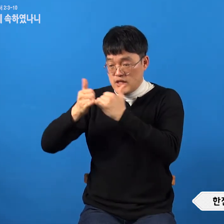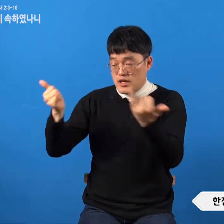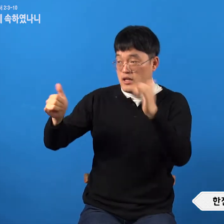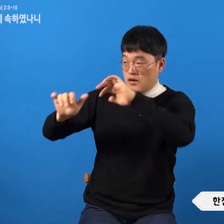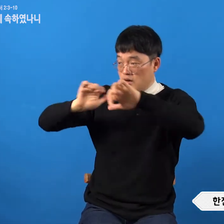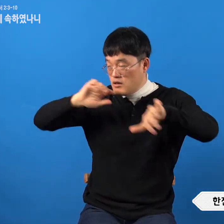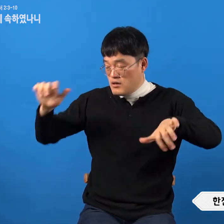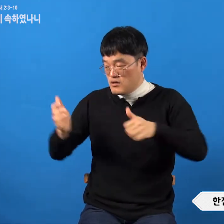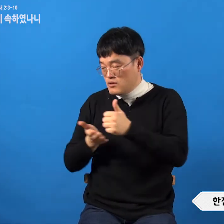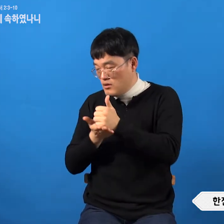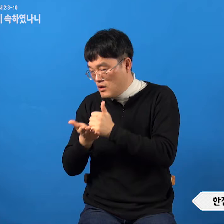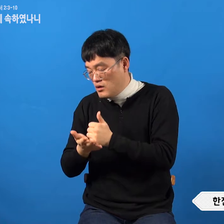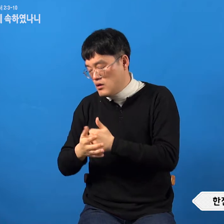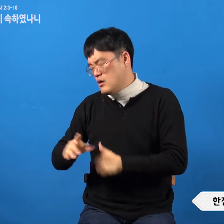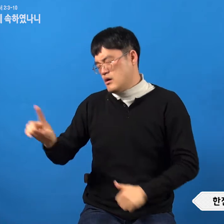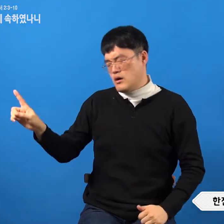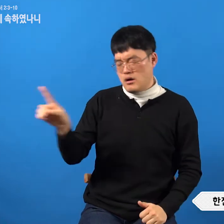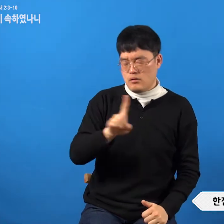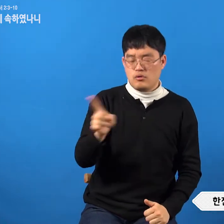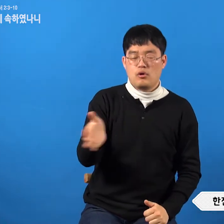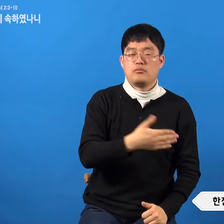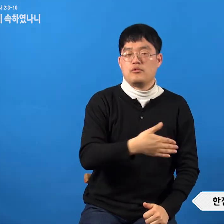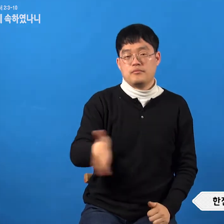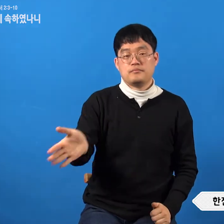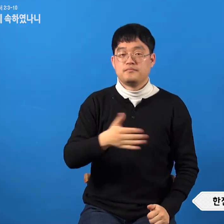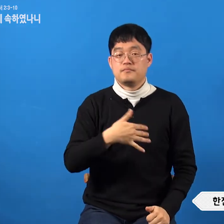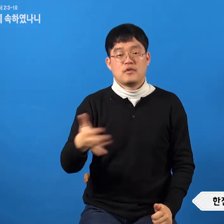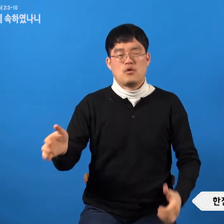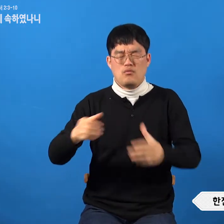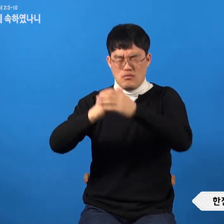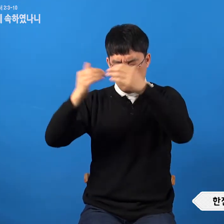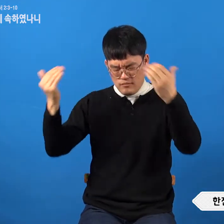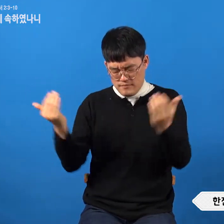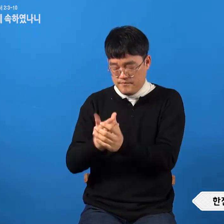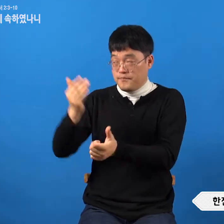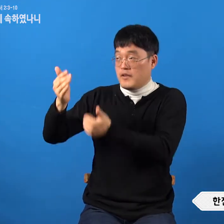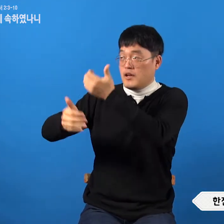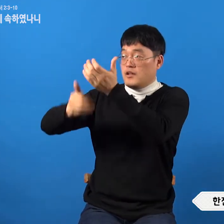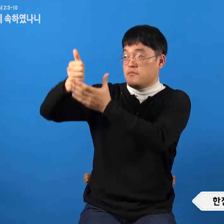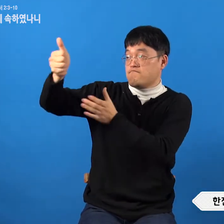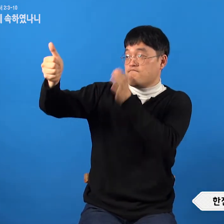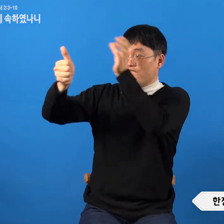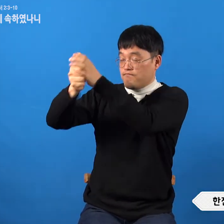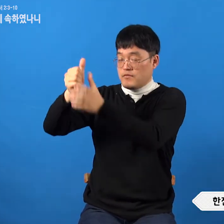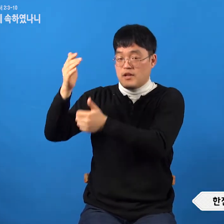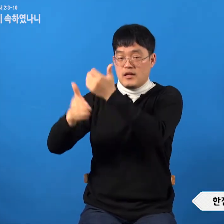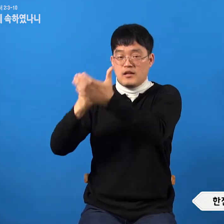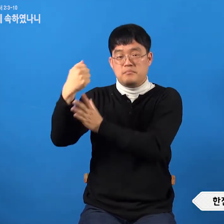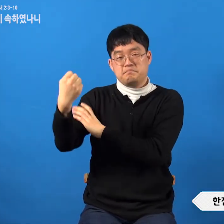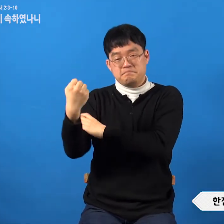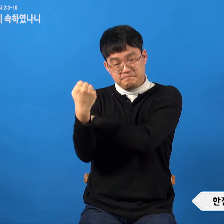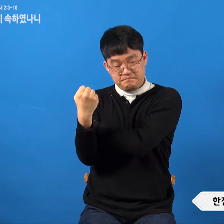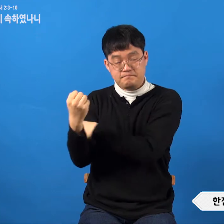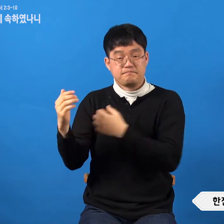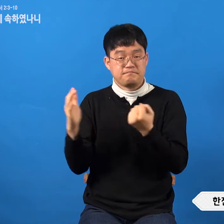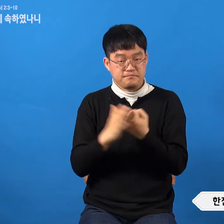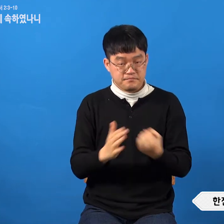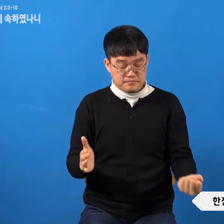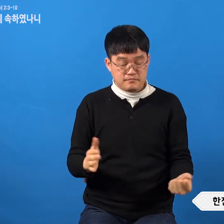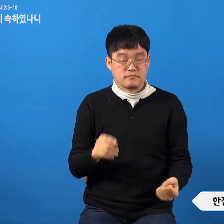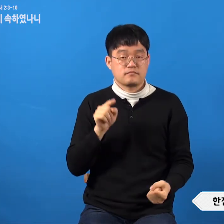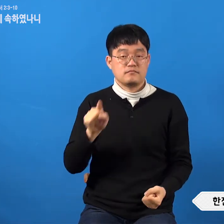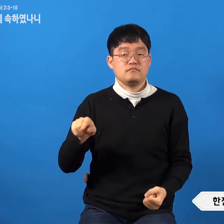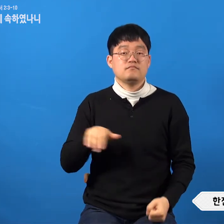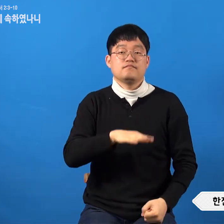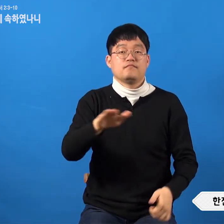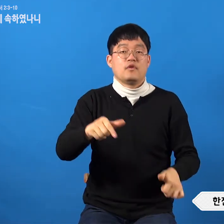인간이 영향을 미치는 수 있는 것은 아무것도 없고 전적으로 하나님의 소관이고 하나님이 하시는 일이기 때문에